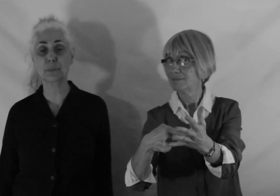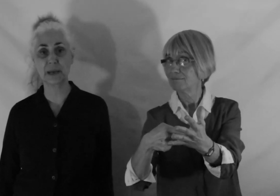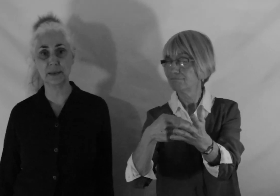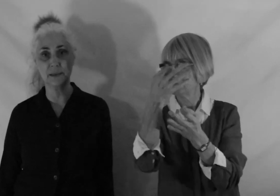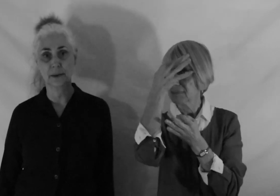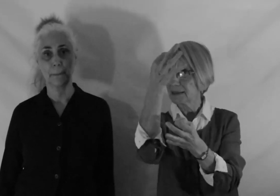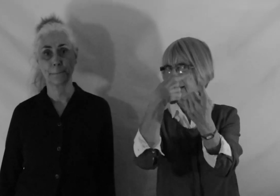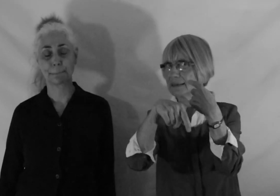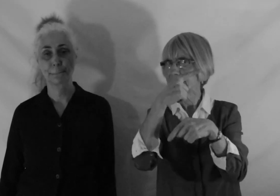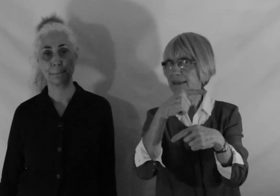précise